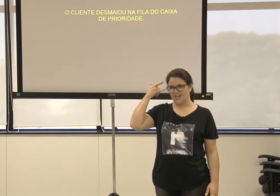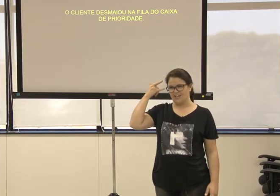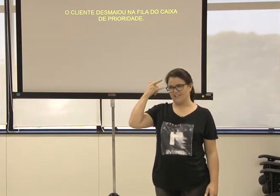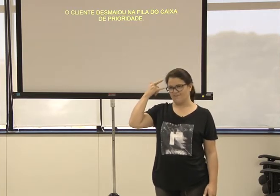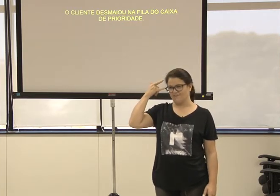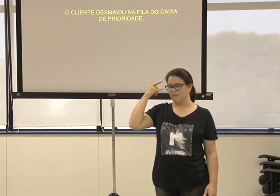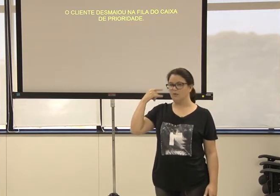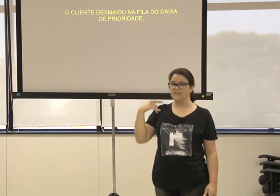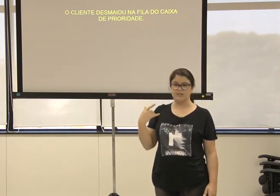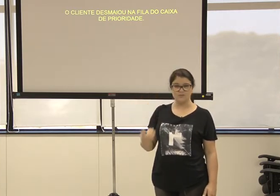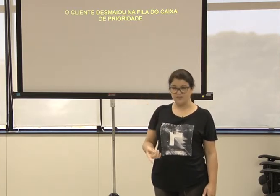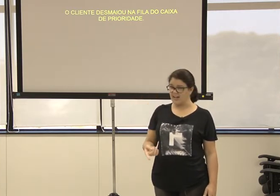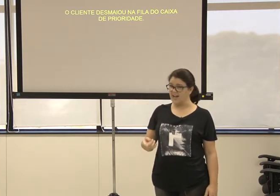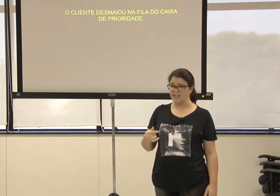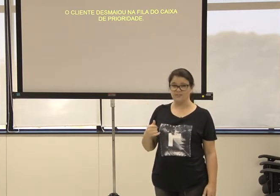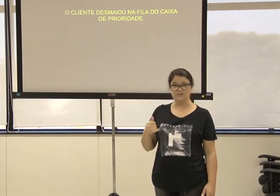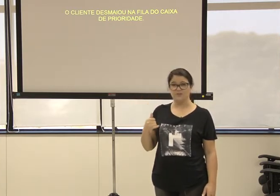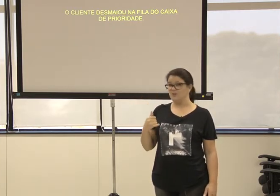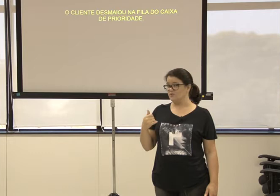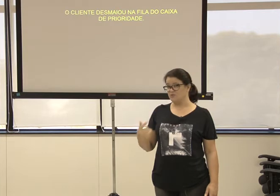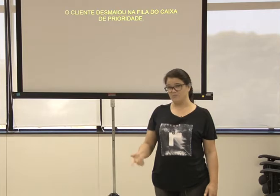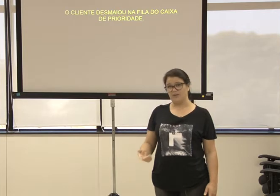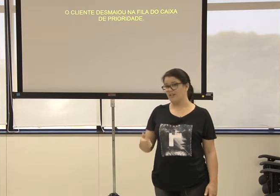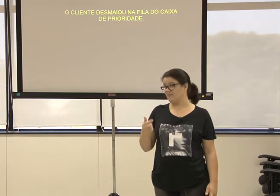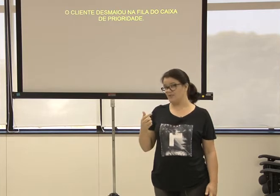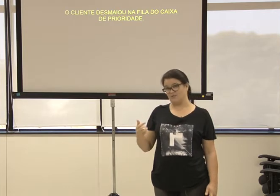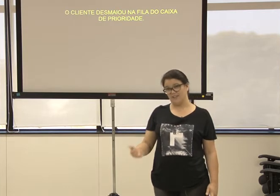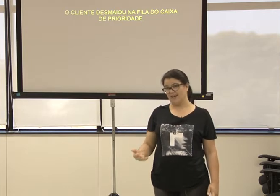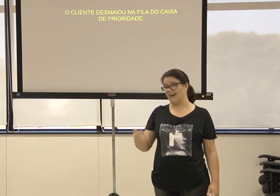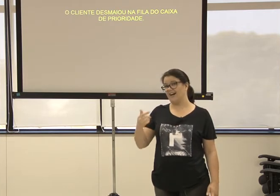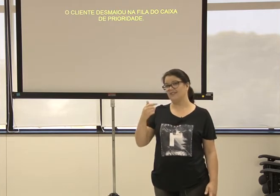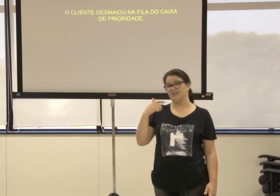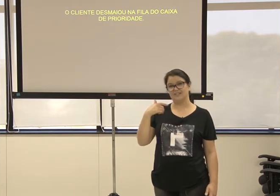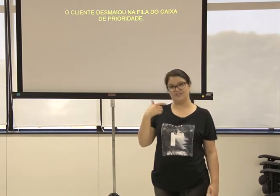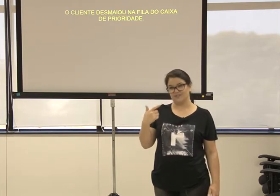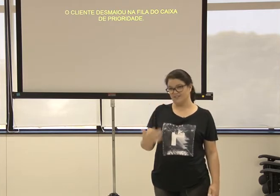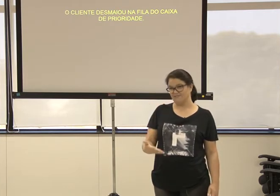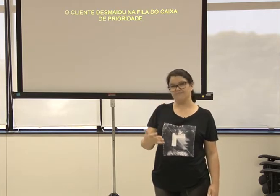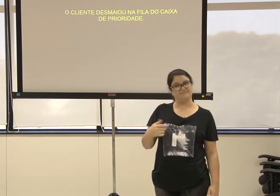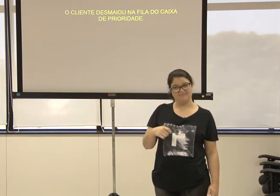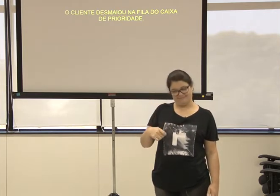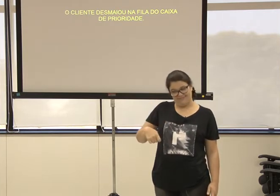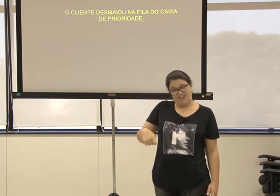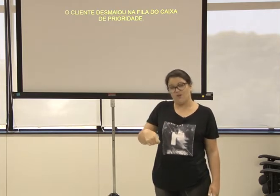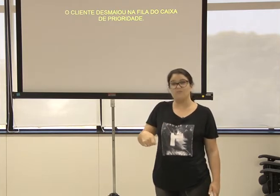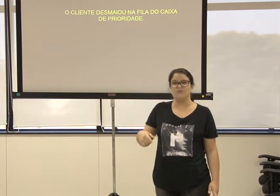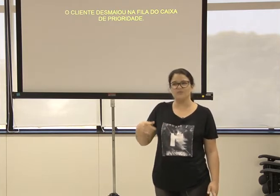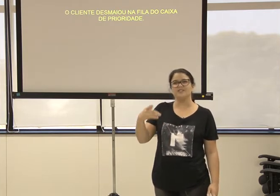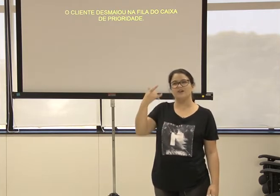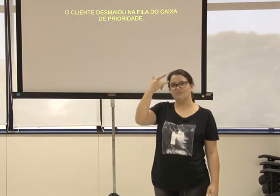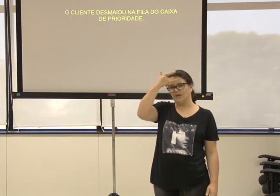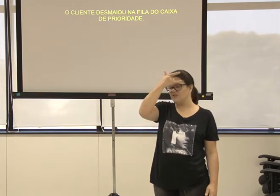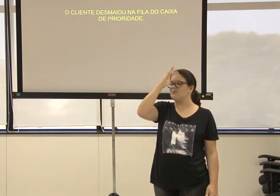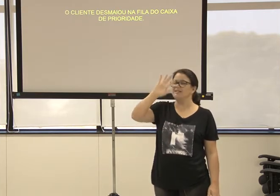Cheque. Pode ser assustado, suspenso, falsificado, a assinatura errou propositalmente, mas é